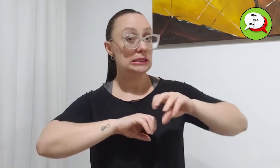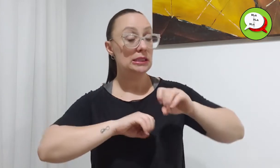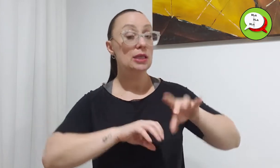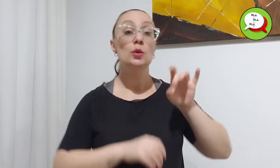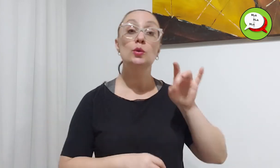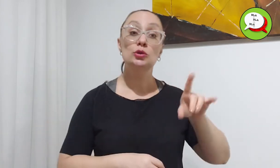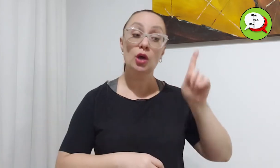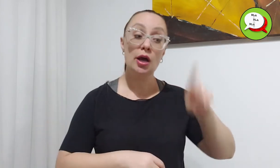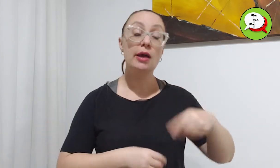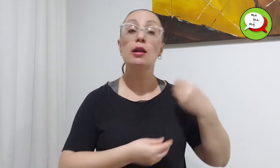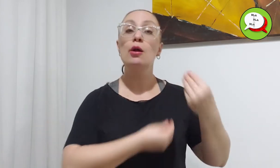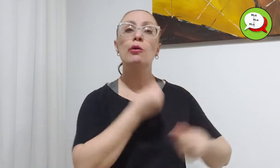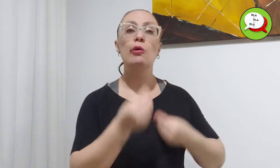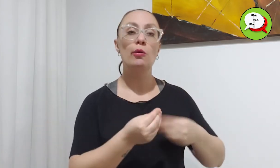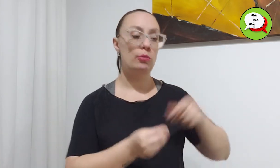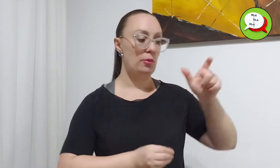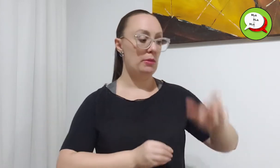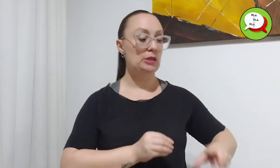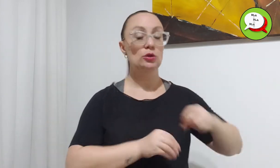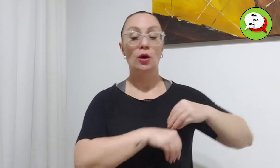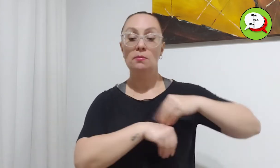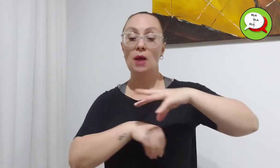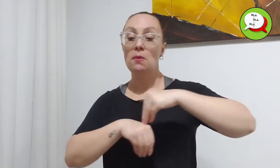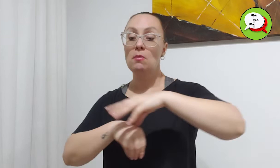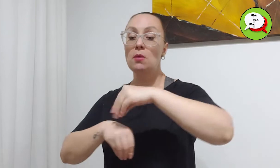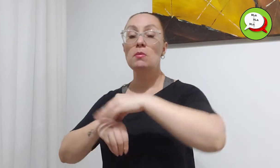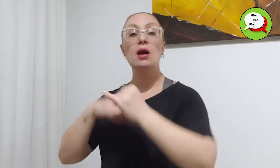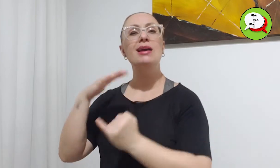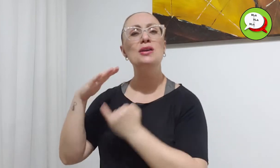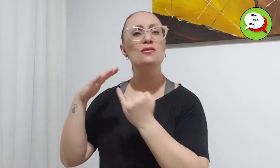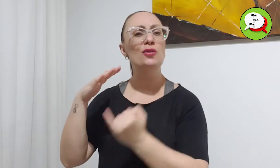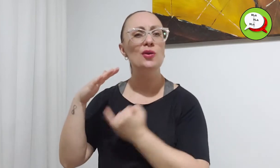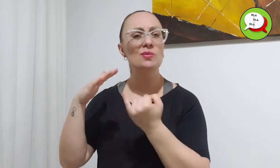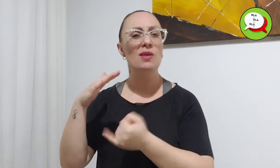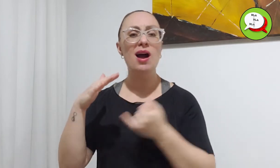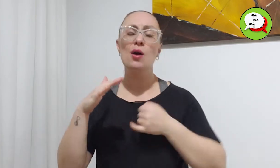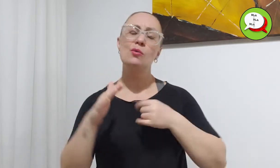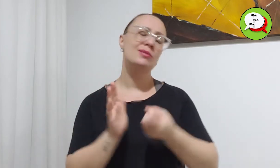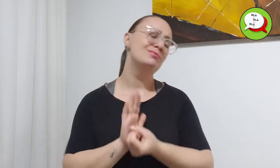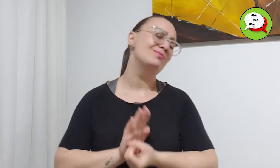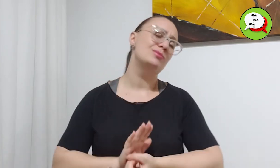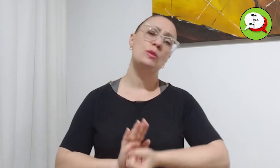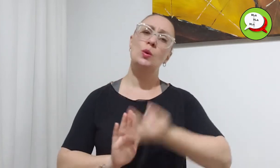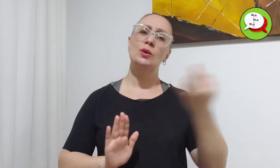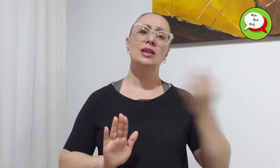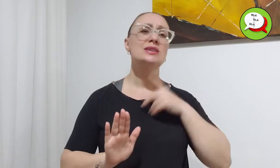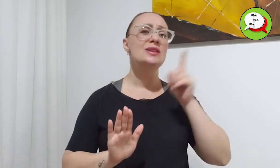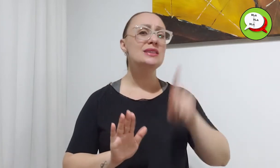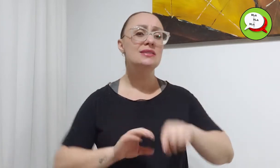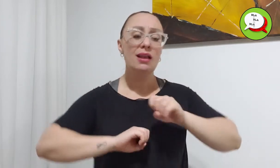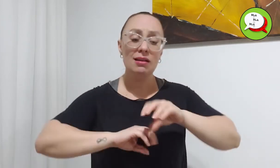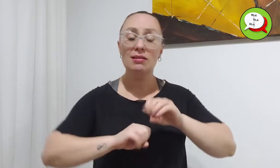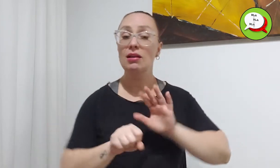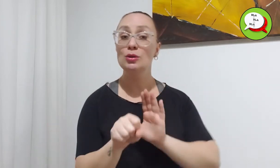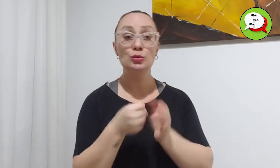ensino, que só era repassado informalmente e muitas vezes até